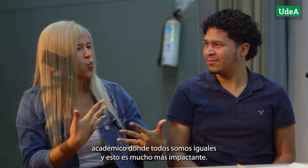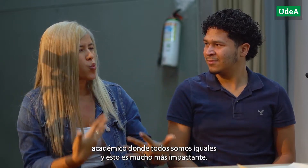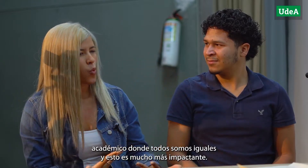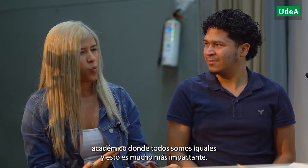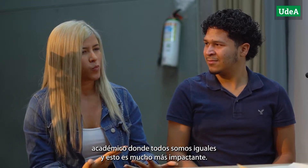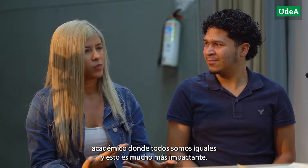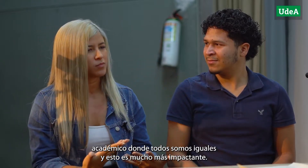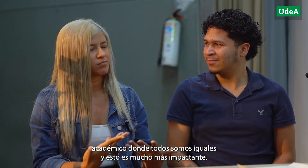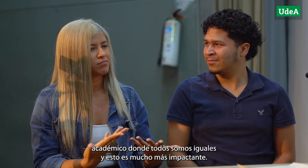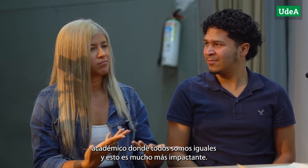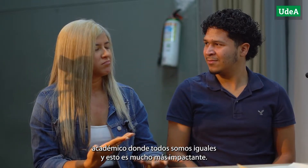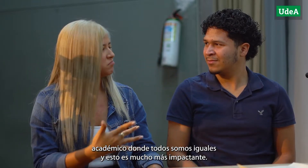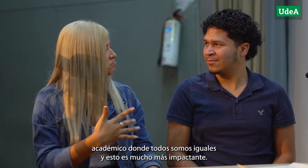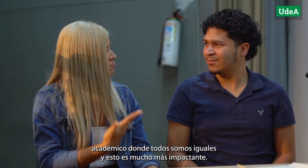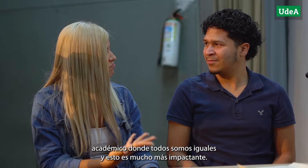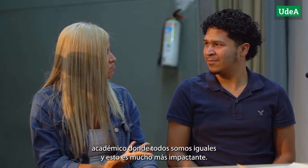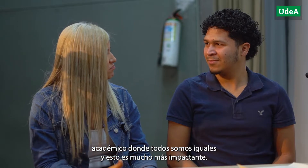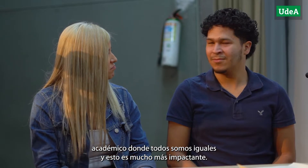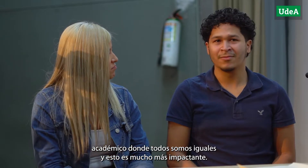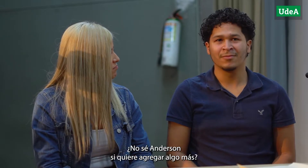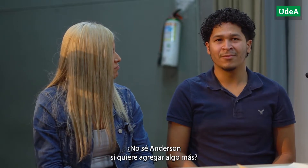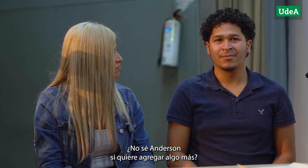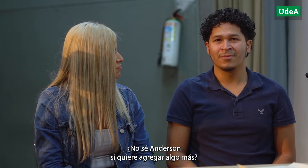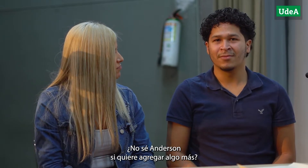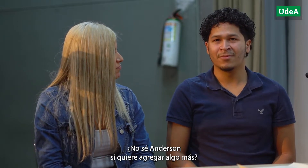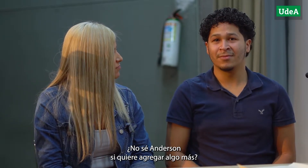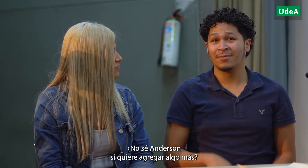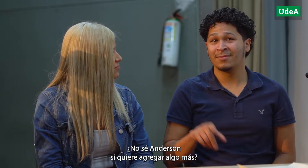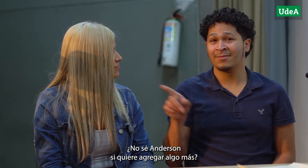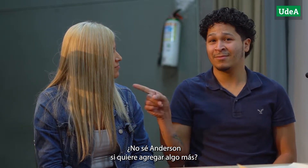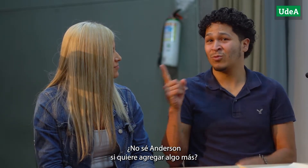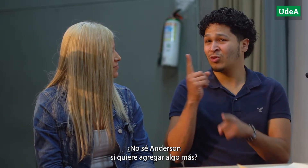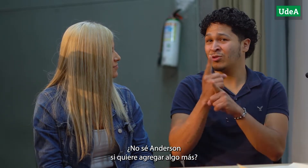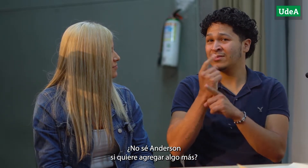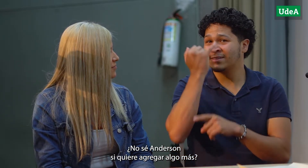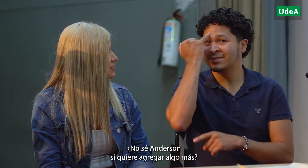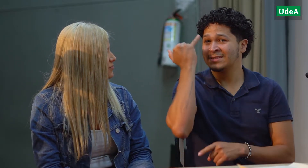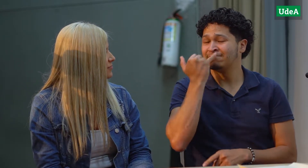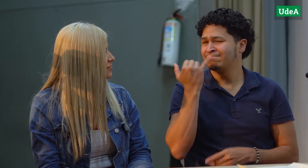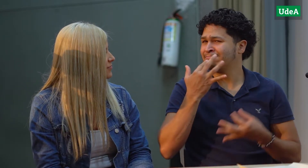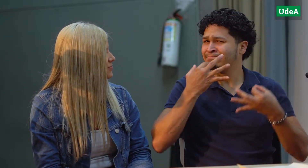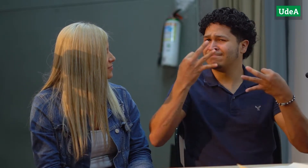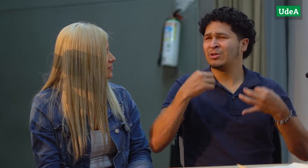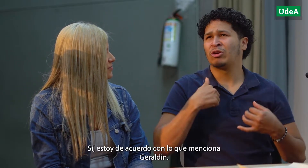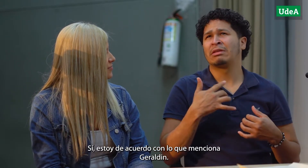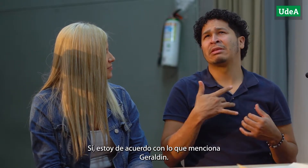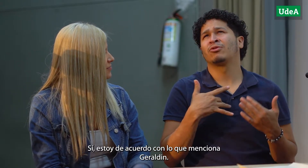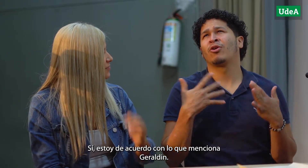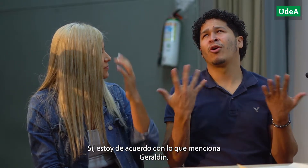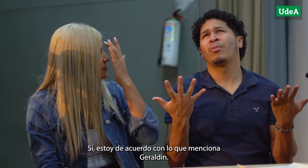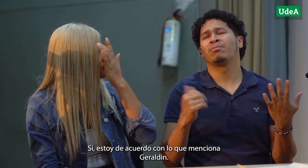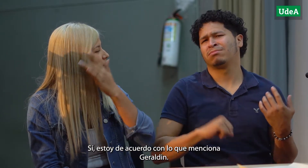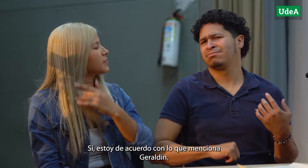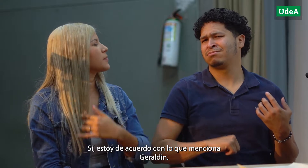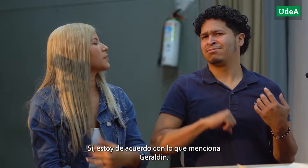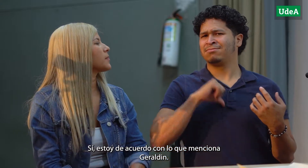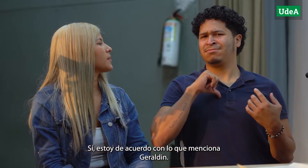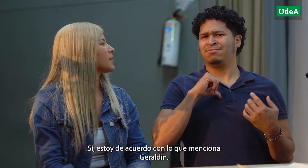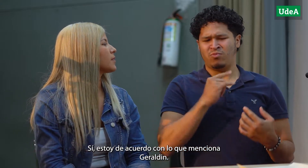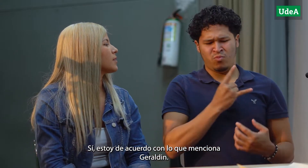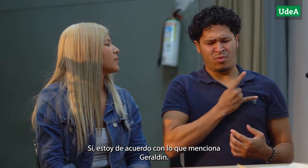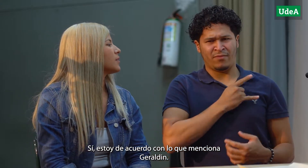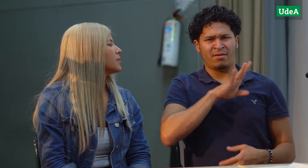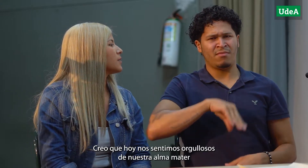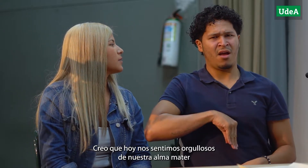somos iguales, y esto es mucho más impactante. No sé, Anderson, si quiere agregar algo más. Sí, estoy de acuerdo con lo que